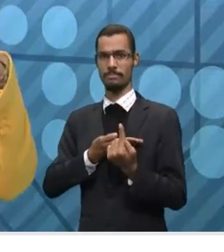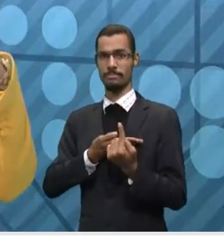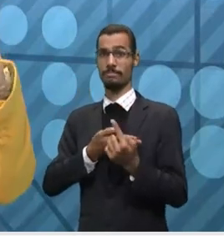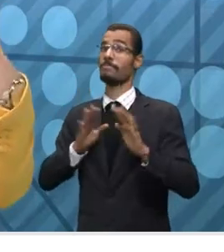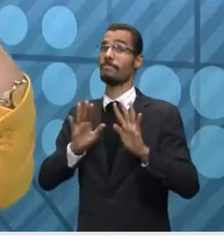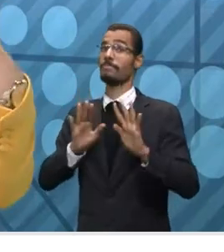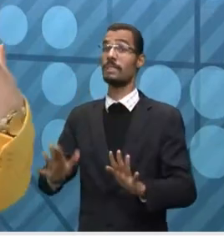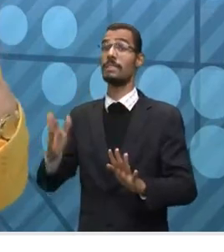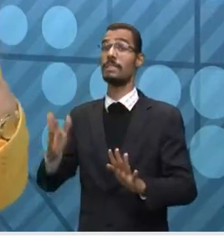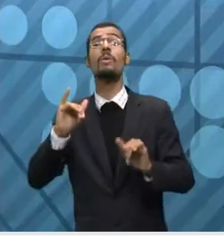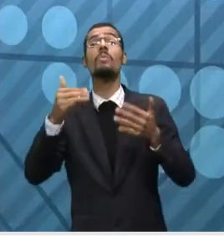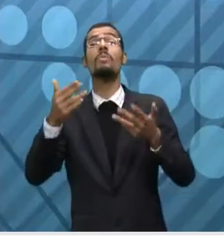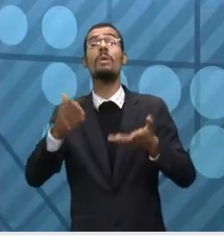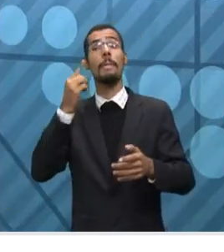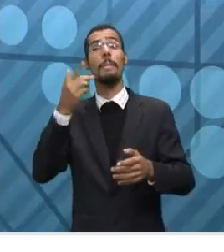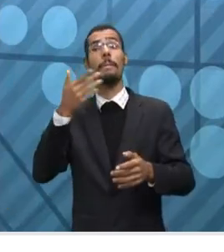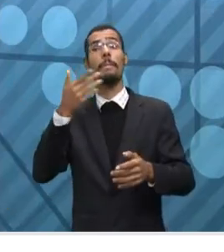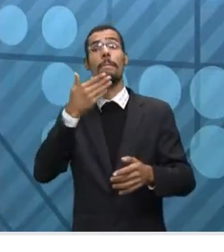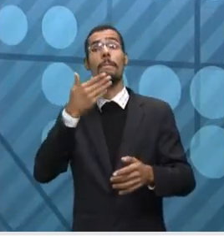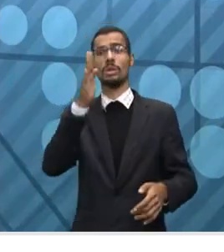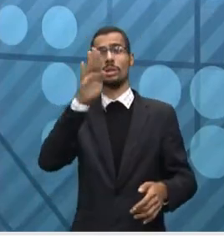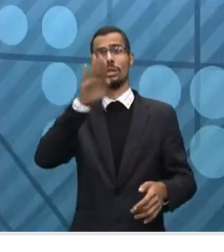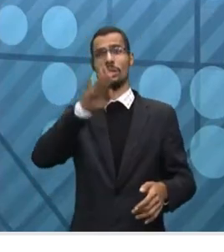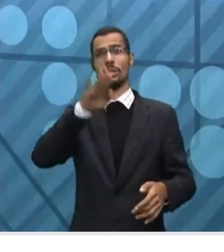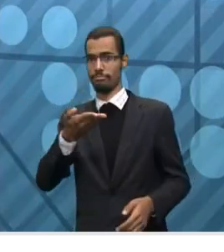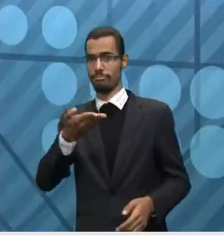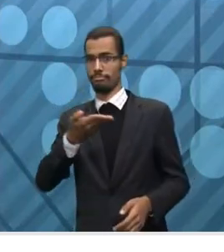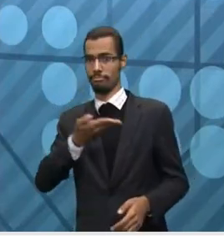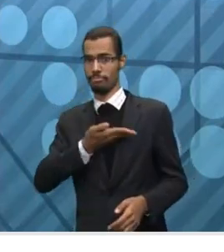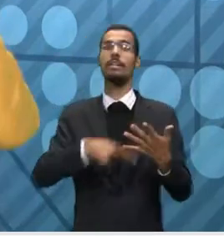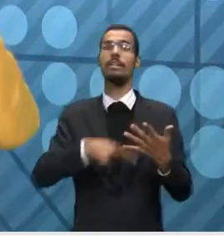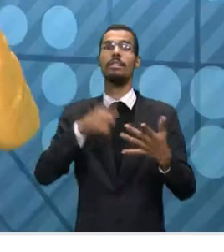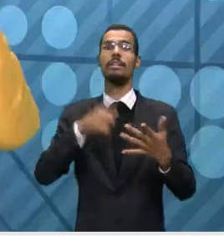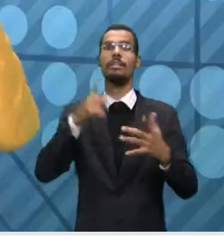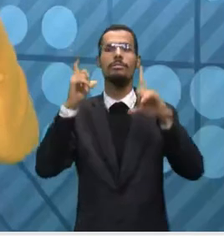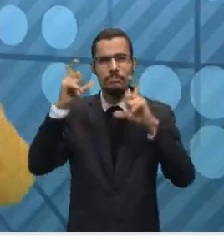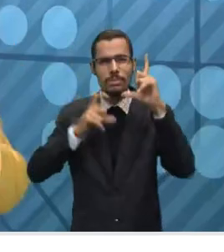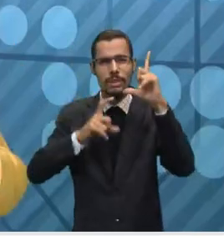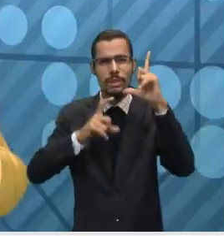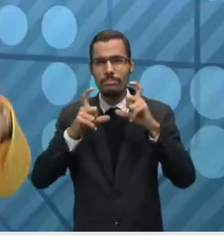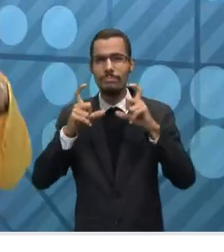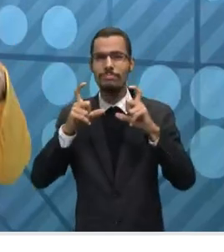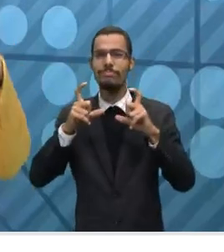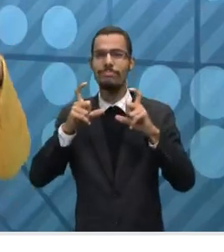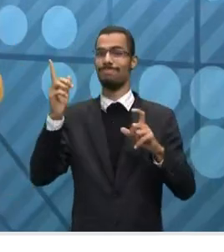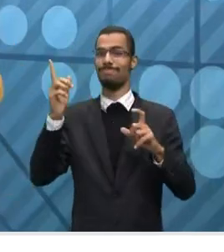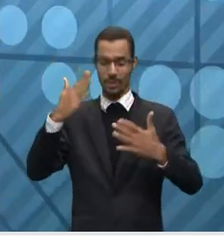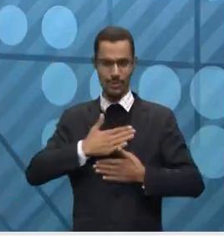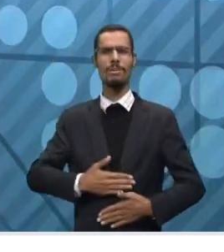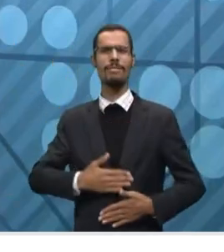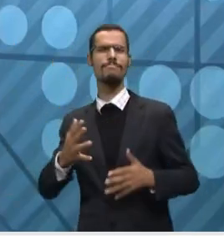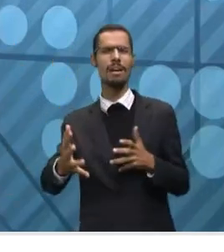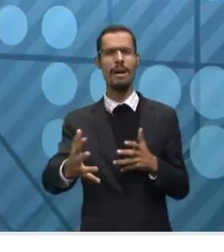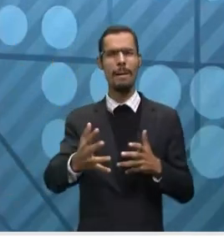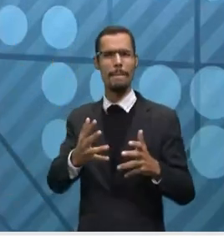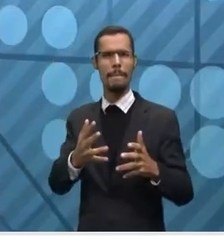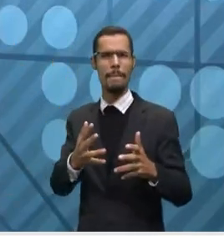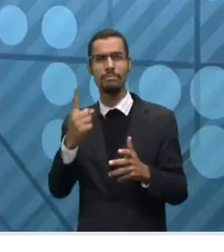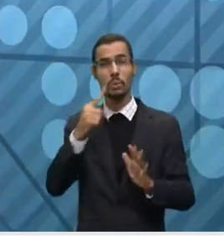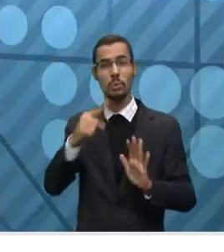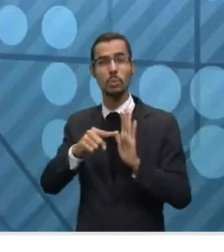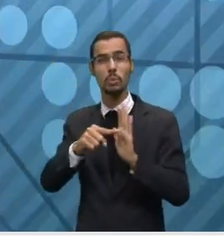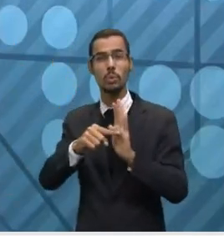Então, qual que é a orientação da palma da mão? E o último são as expressões faciais e corporais que